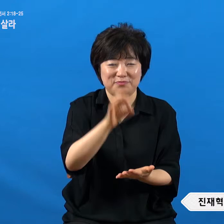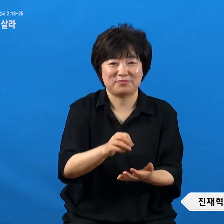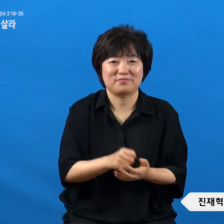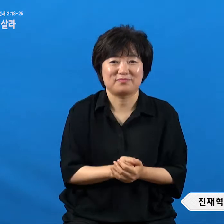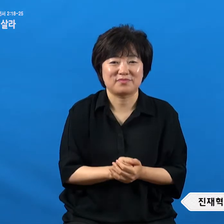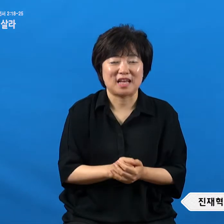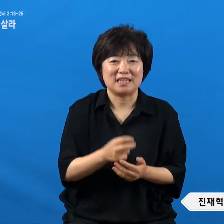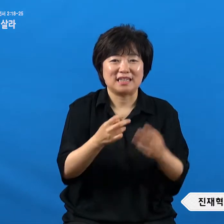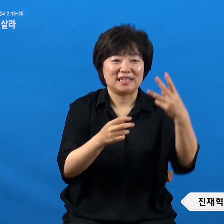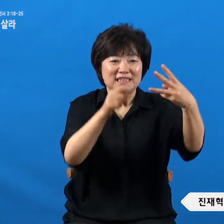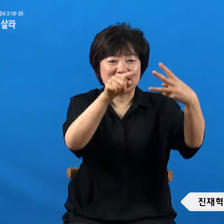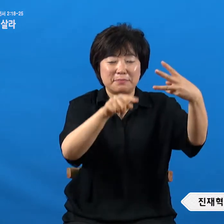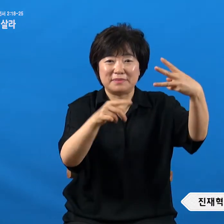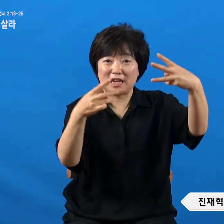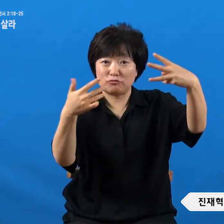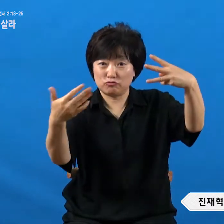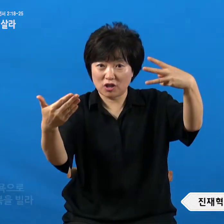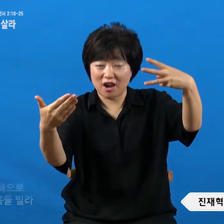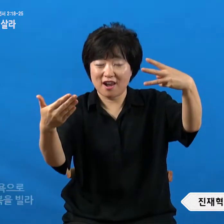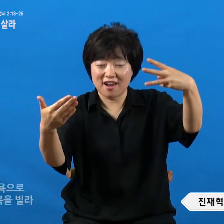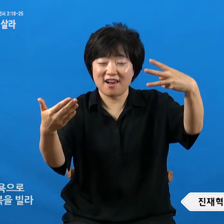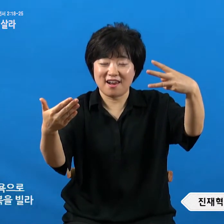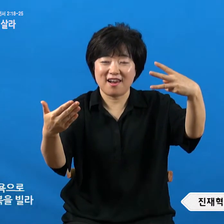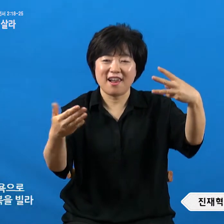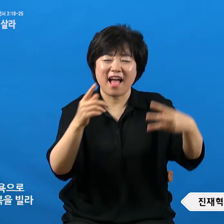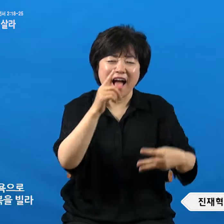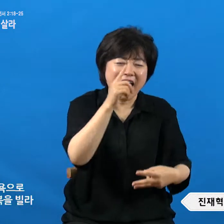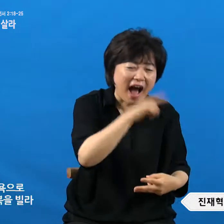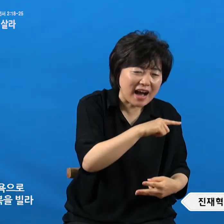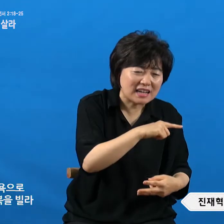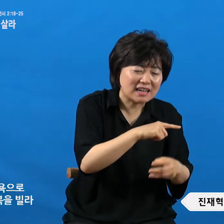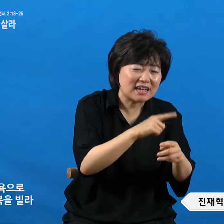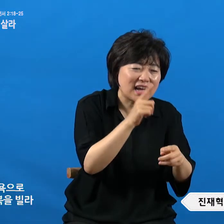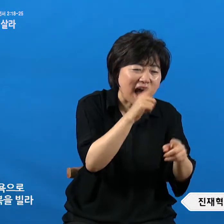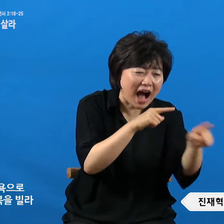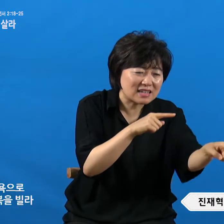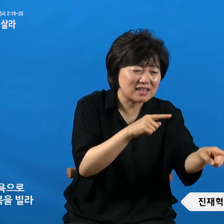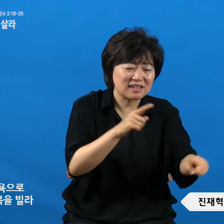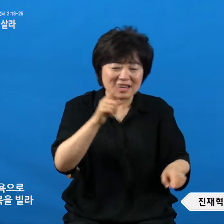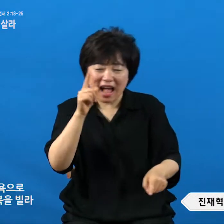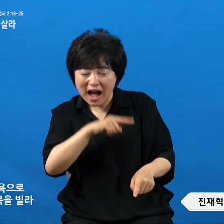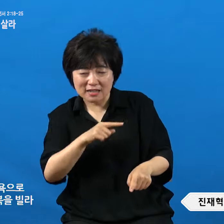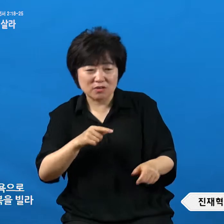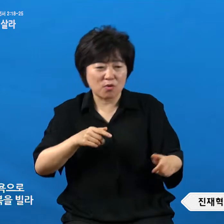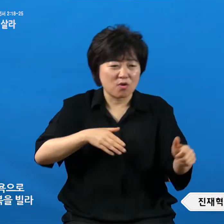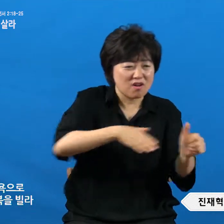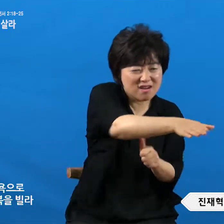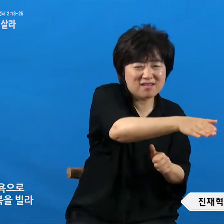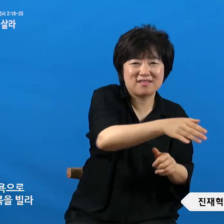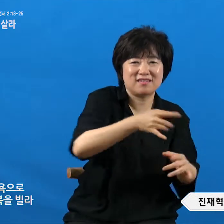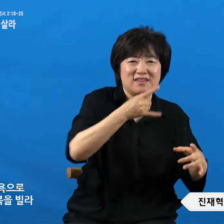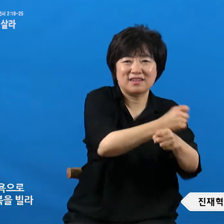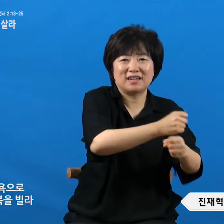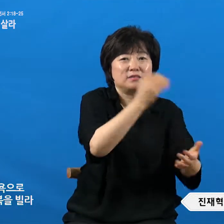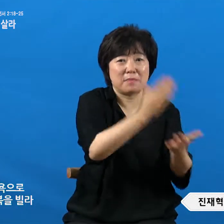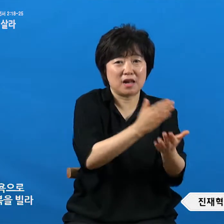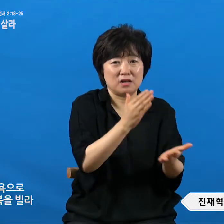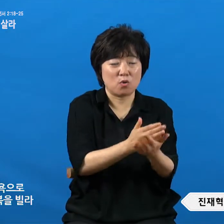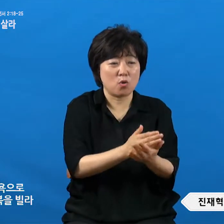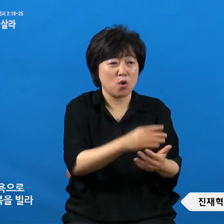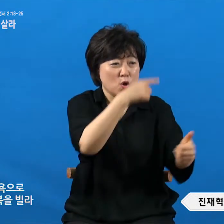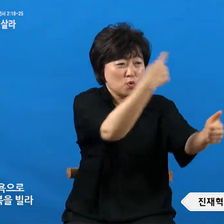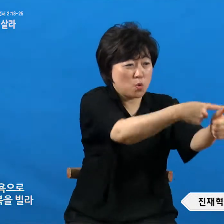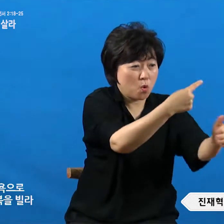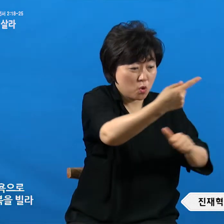봅니다. 그래서 3장 9절 이렇게 말씀합니다. 악을 악으로 욕을 욕으로 갚지 말고 도리어